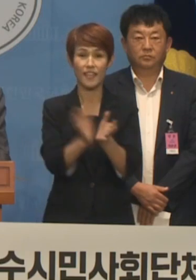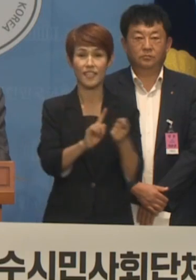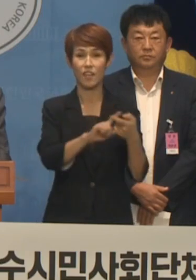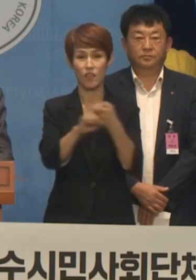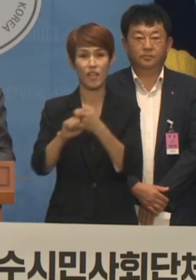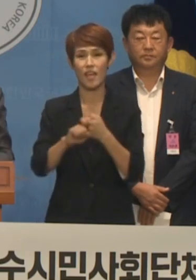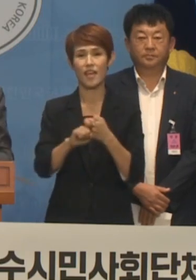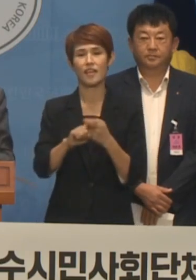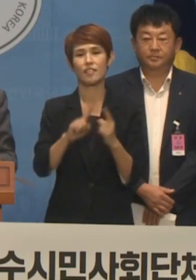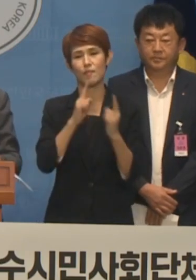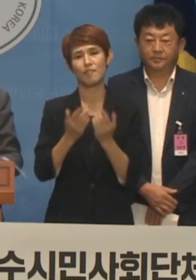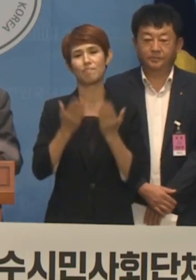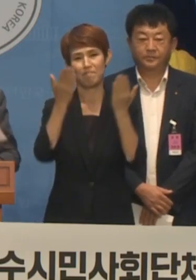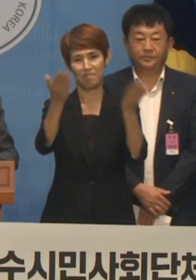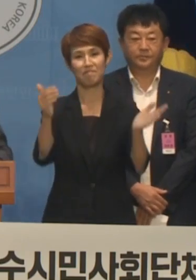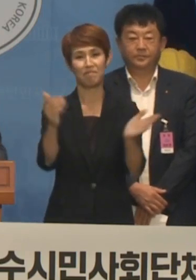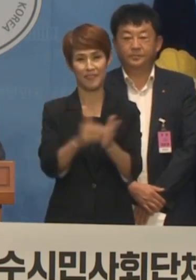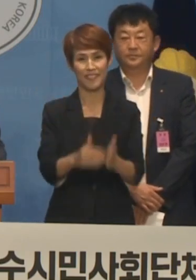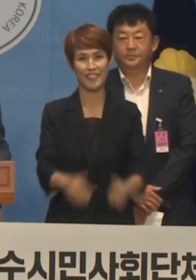여수시민사회단체연대회의 이상입니다.